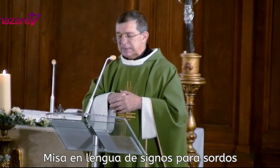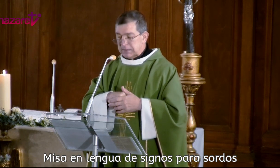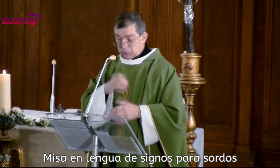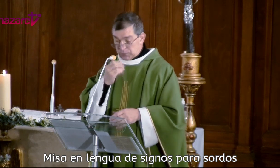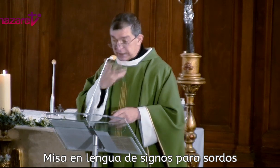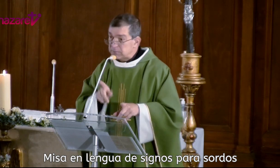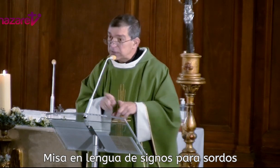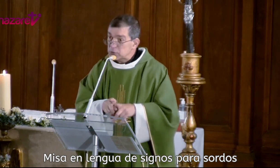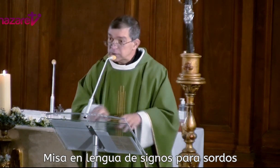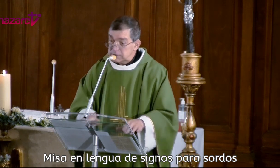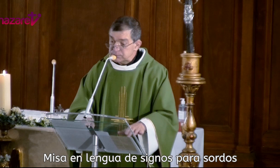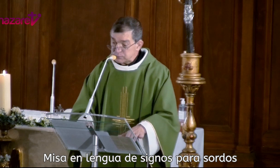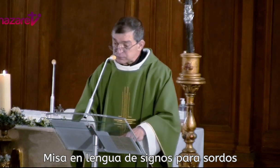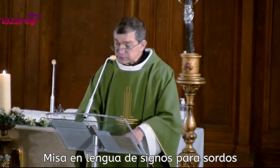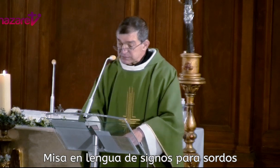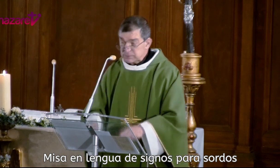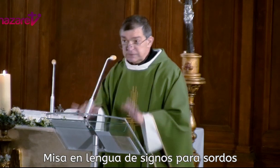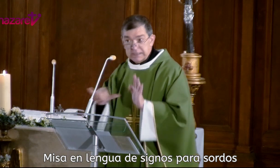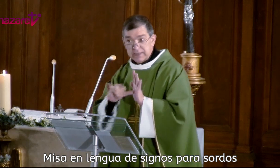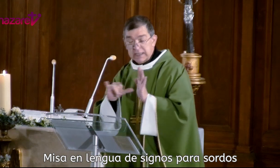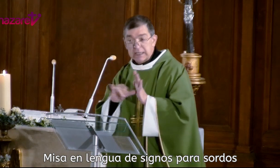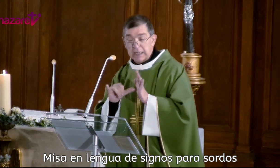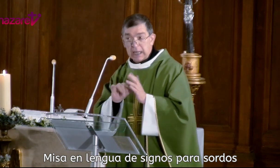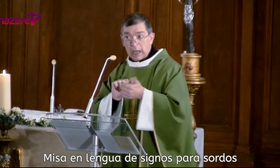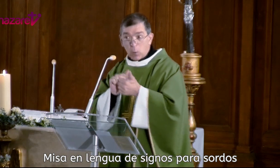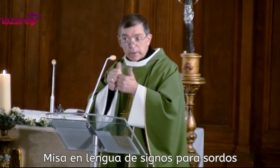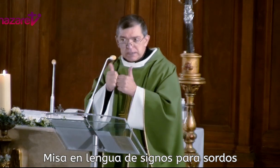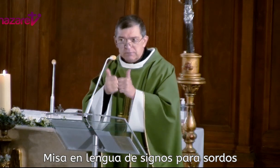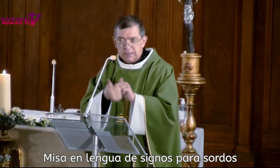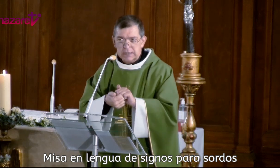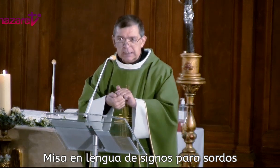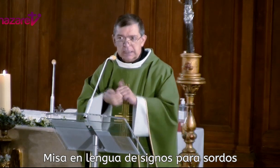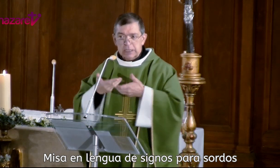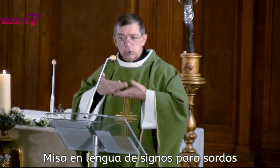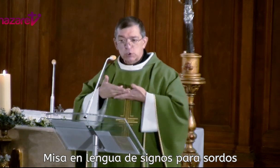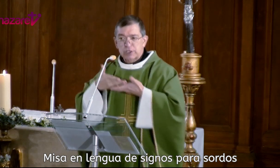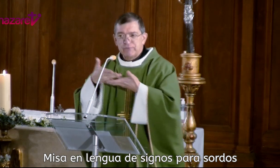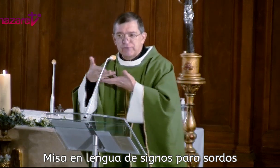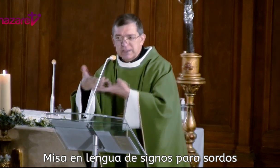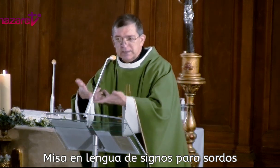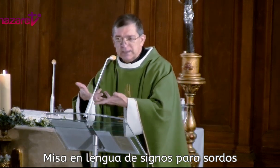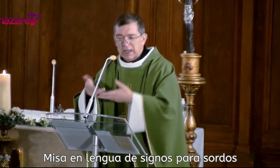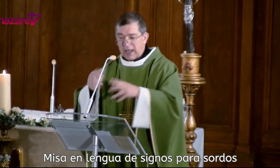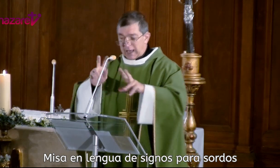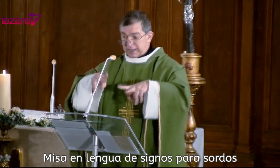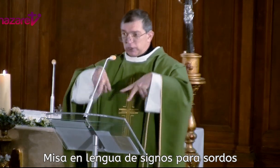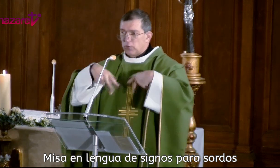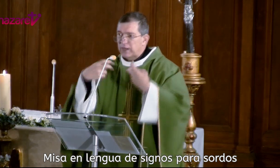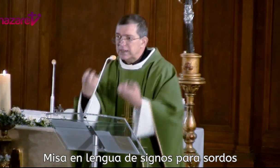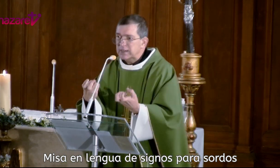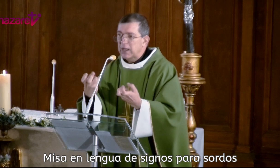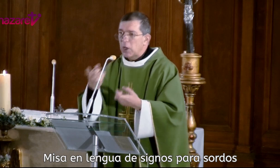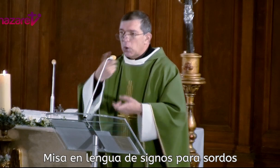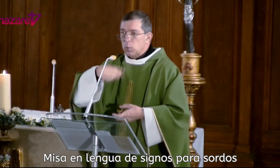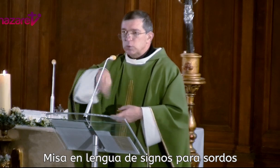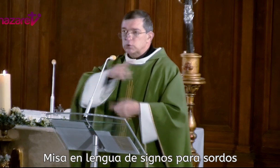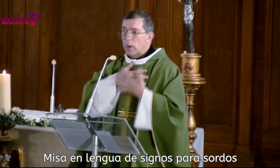Pues bien, hermanos, se acerca la Cuaresma y nos invita a renovar nuestro amor